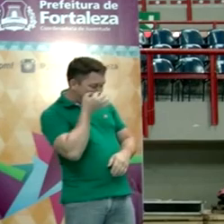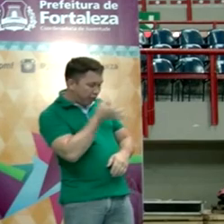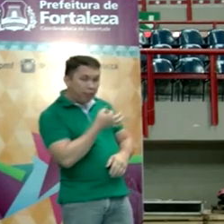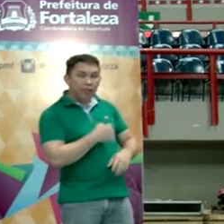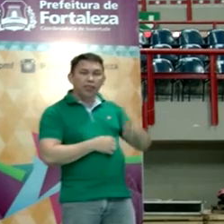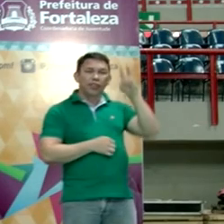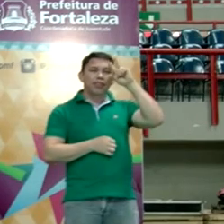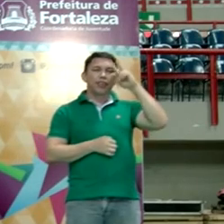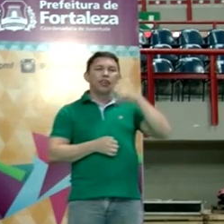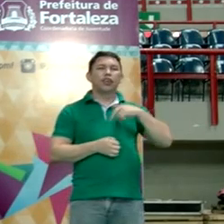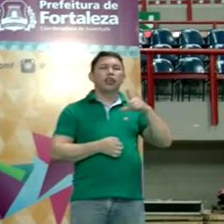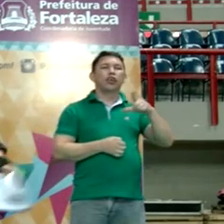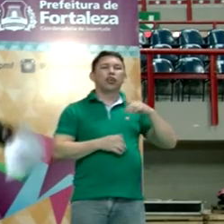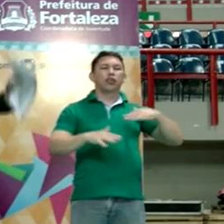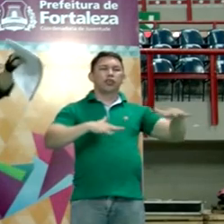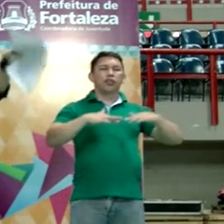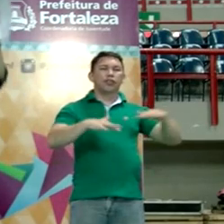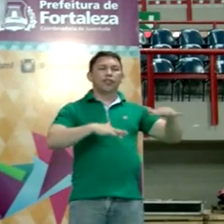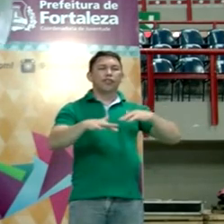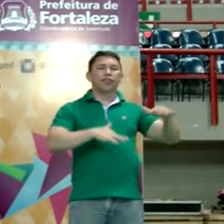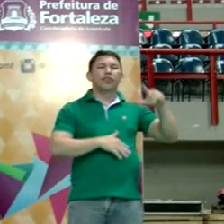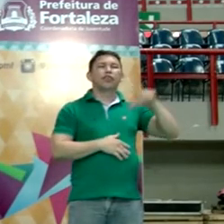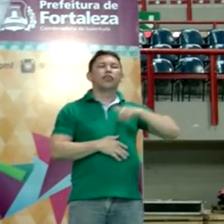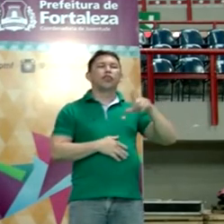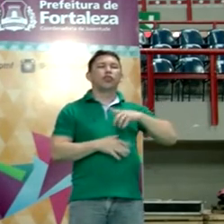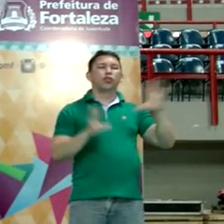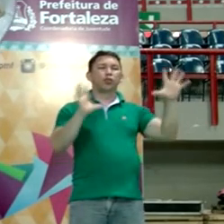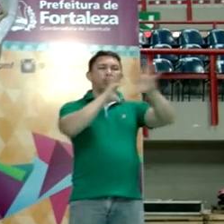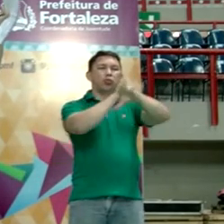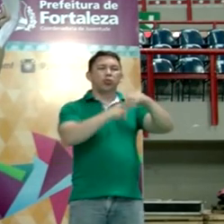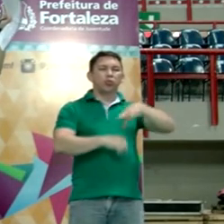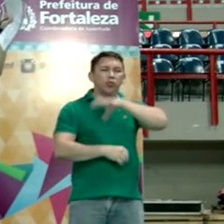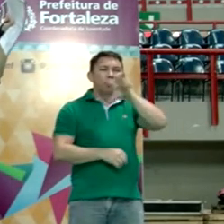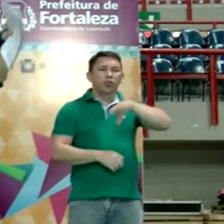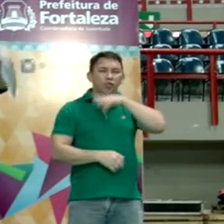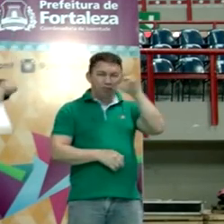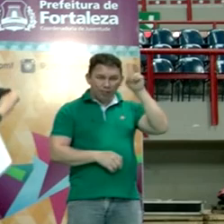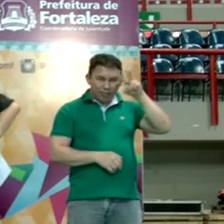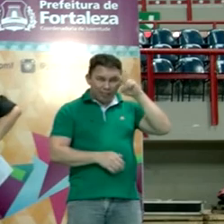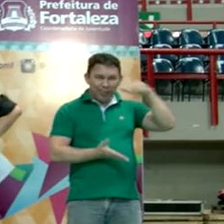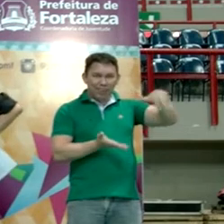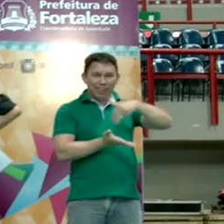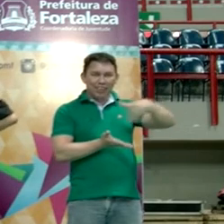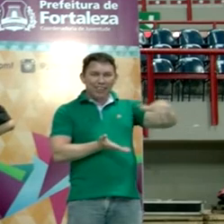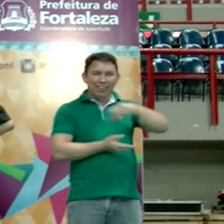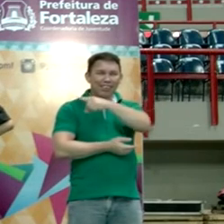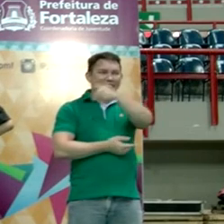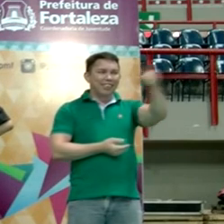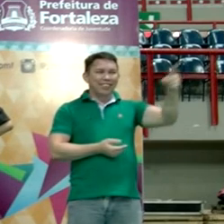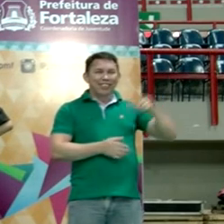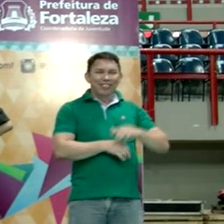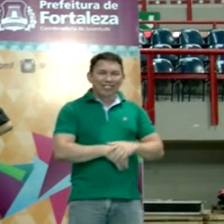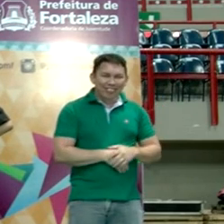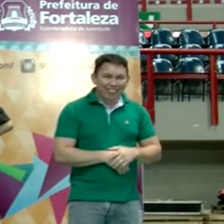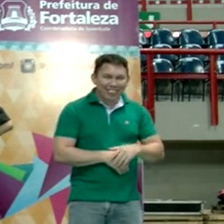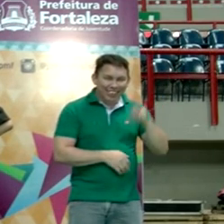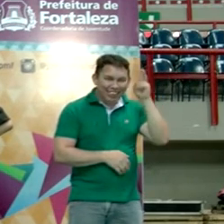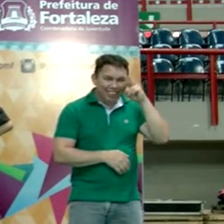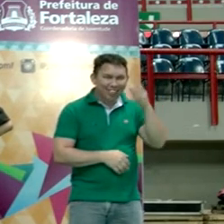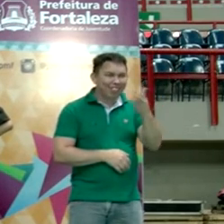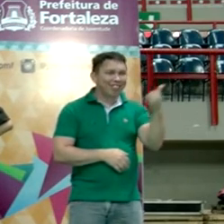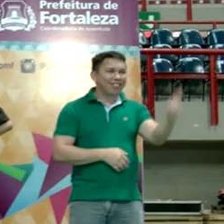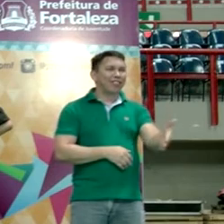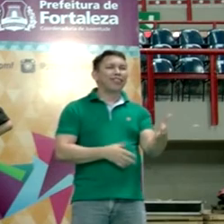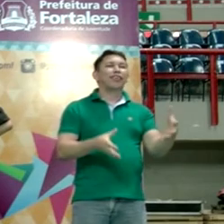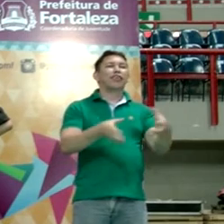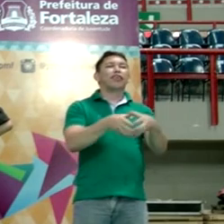do Tigrão? Quer dançar? Quer dançar? Olha aí a porqueira. Onde é